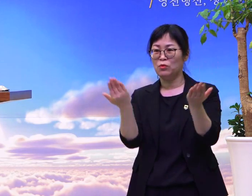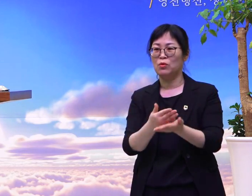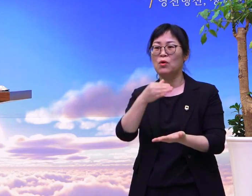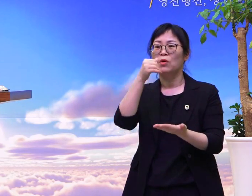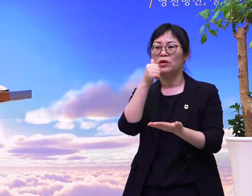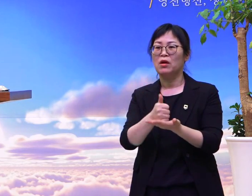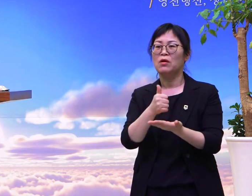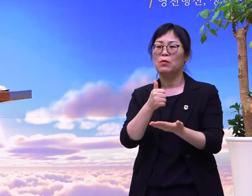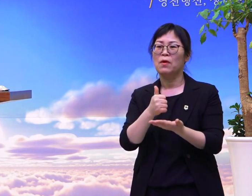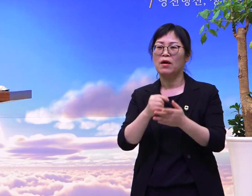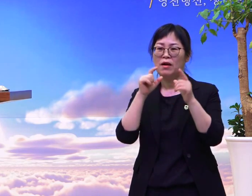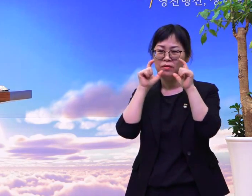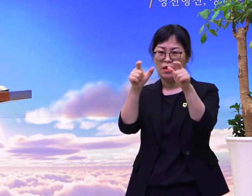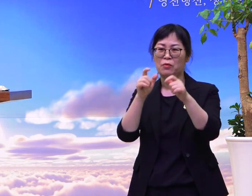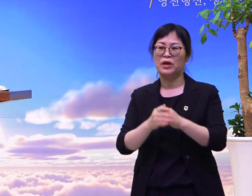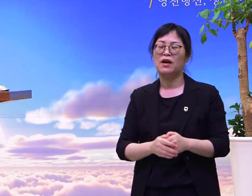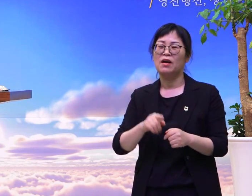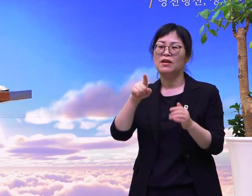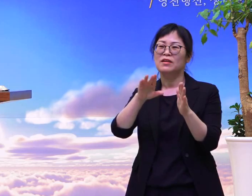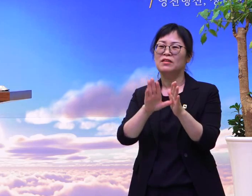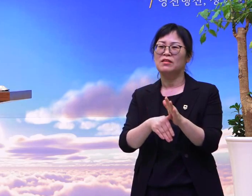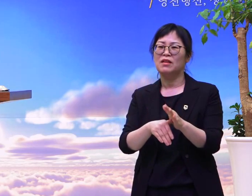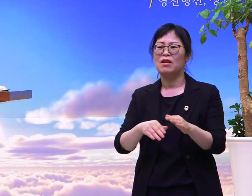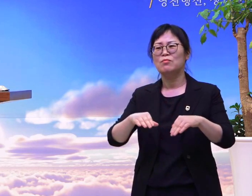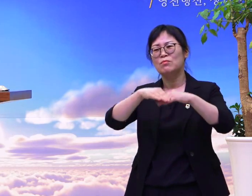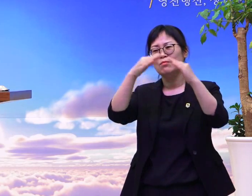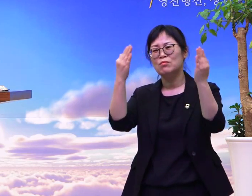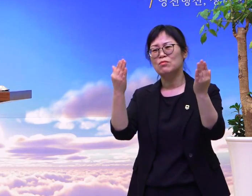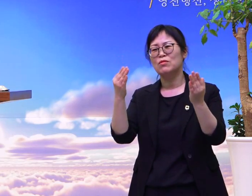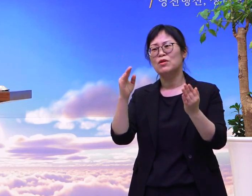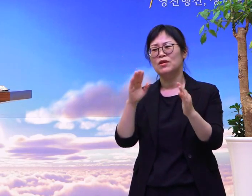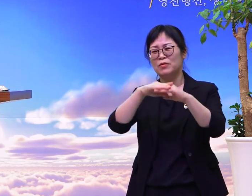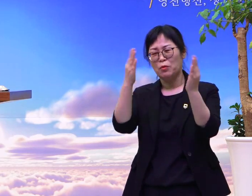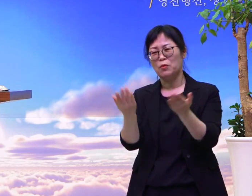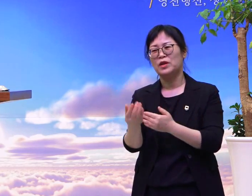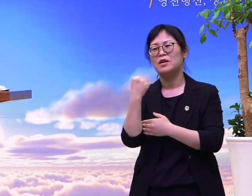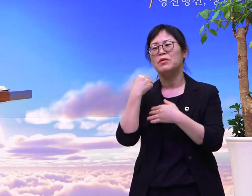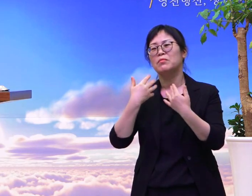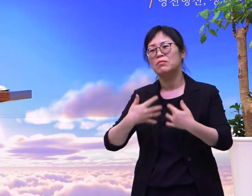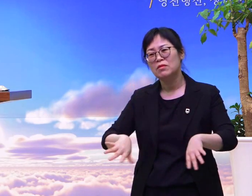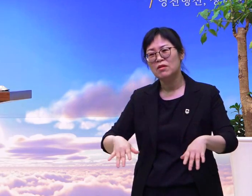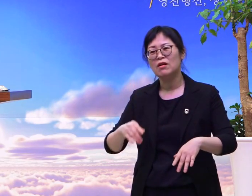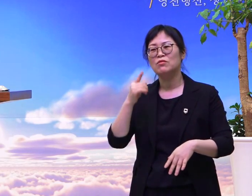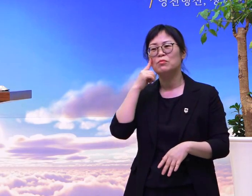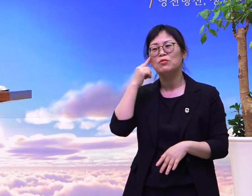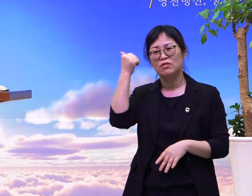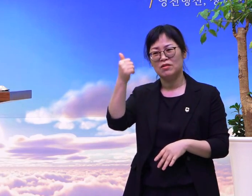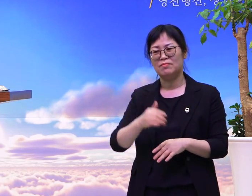결과가 나오니까 그때 온 다리의 힘이 다 풀리게 되더라, 이런 이야기를 했습니다.